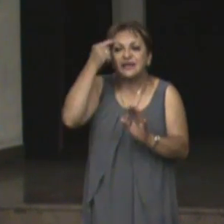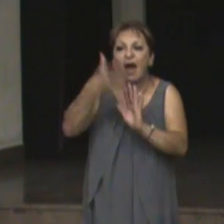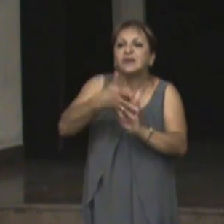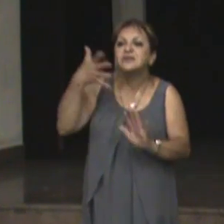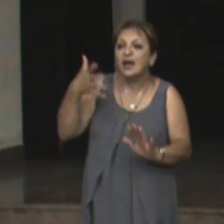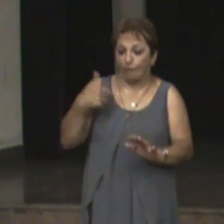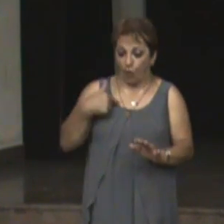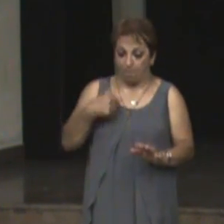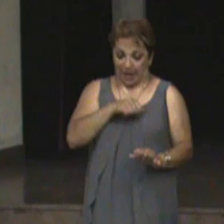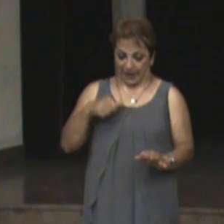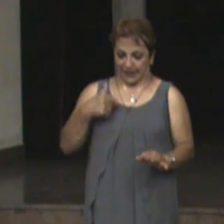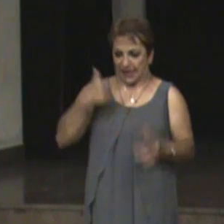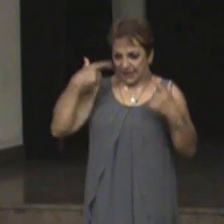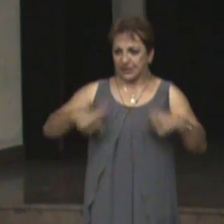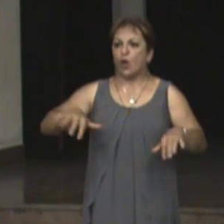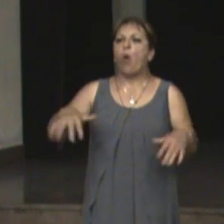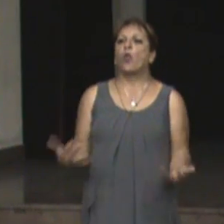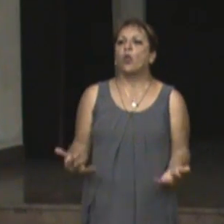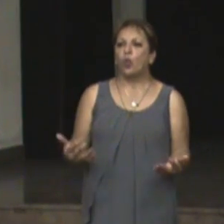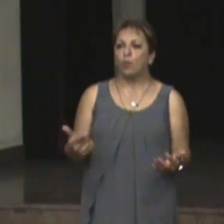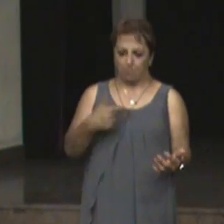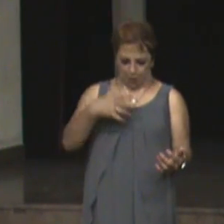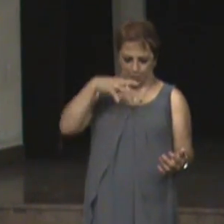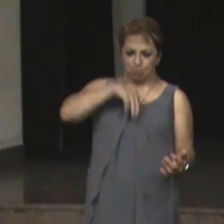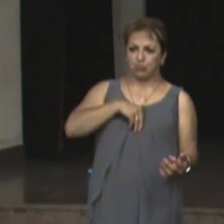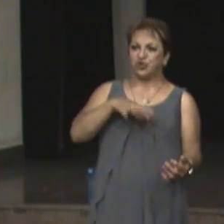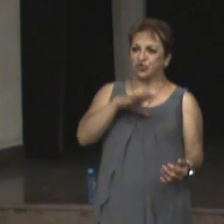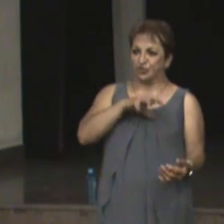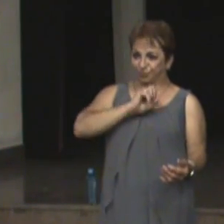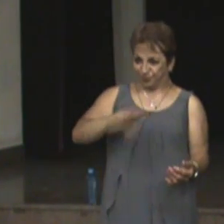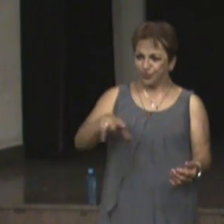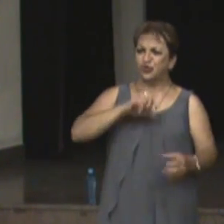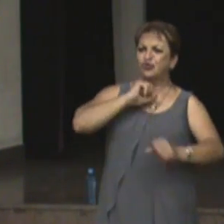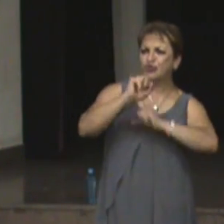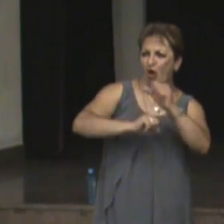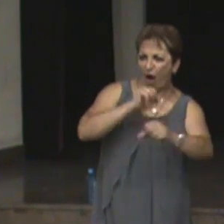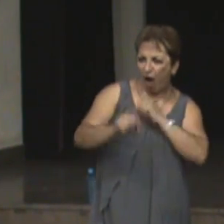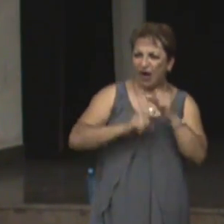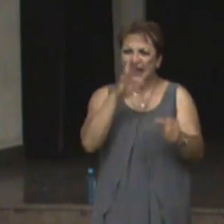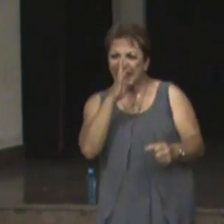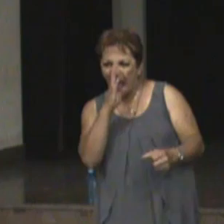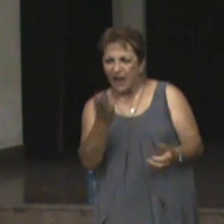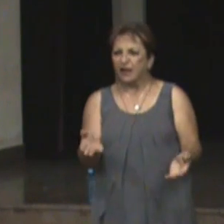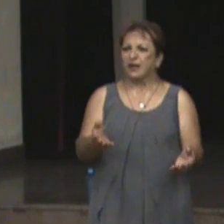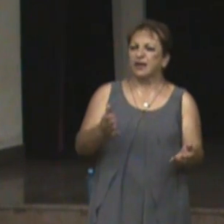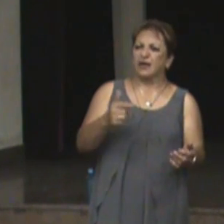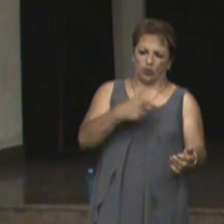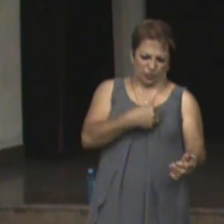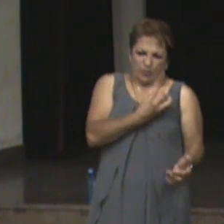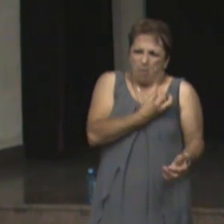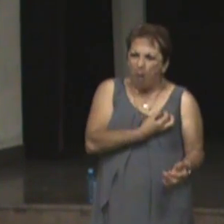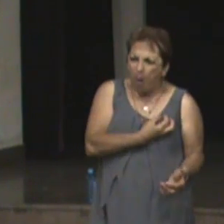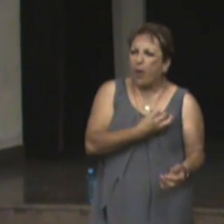իրականում մենք մեզանից ենք հաճախում, մեր մեջ եղած այդ չարիքից, նենգությունից,